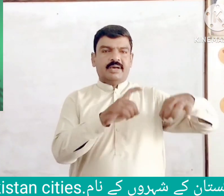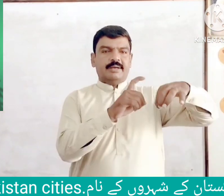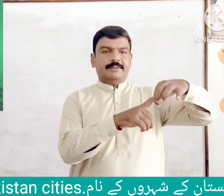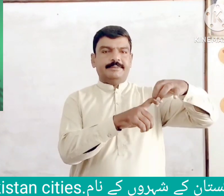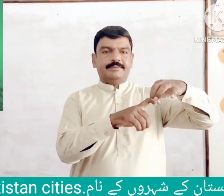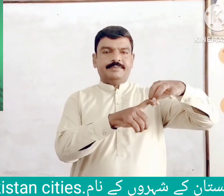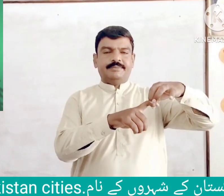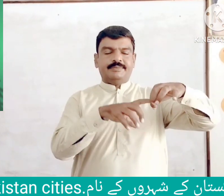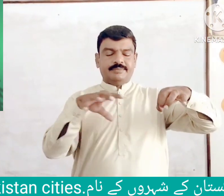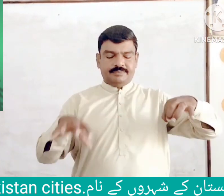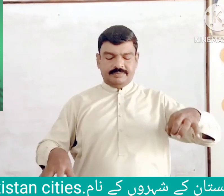कोयटा।